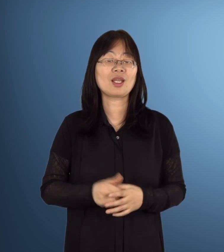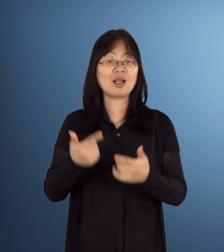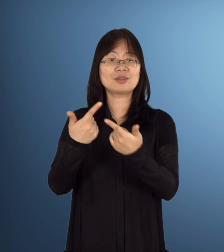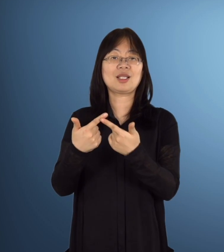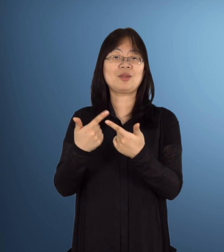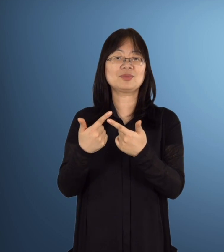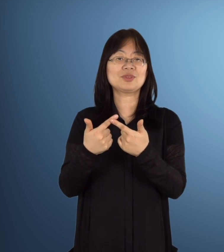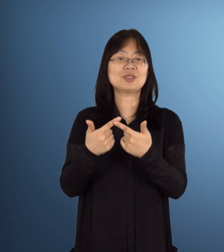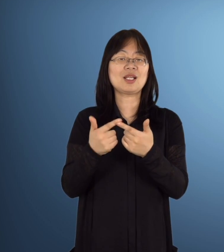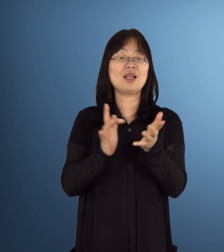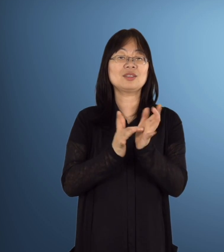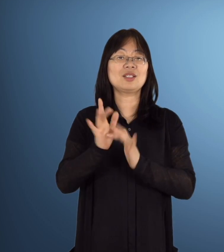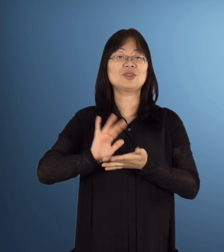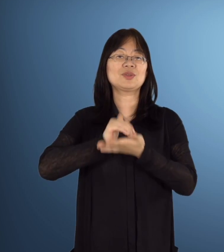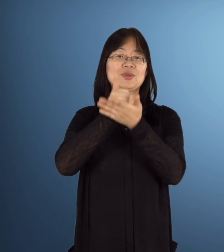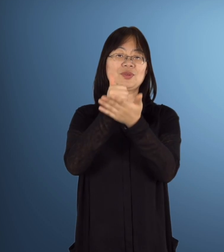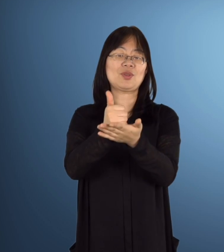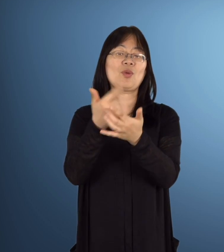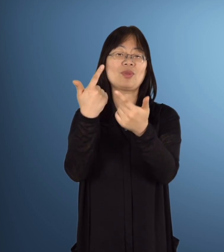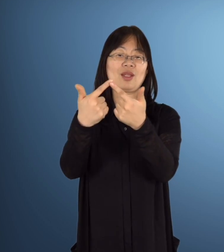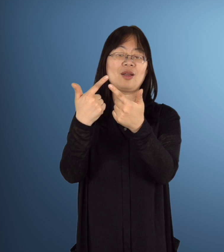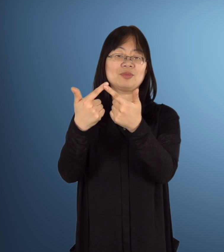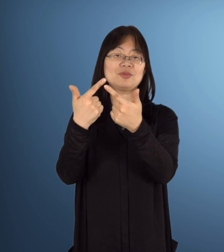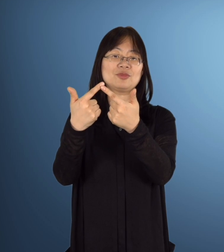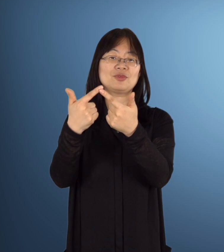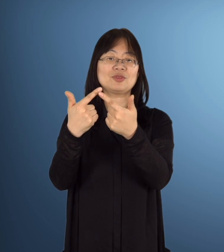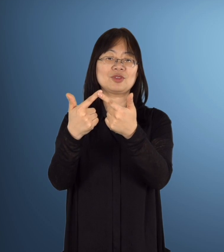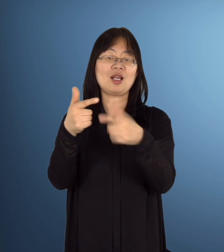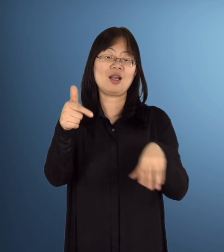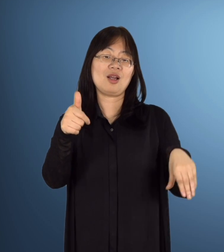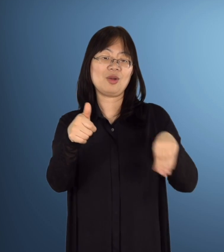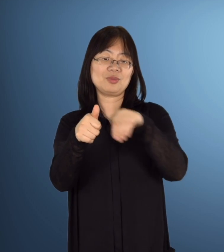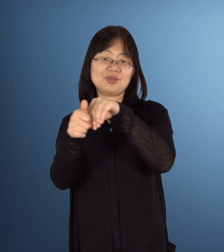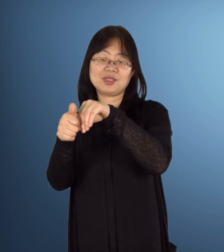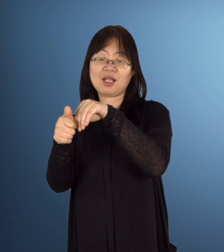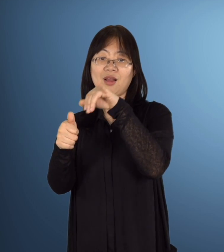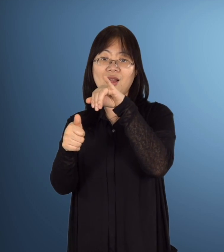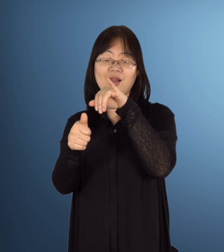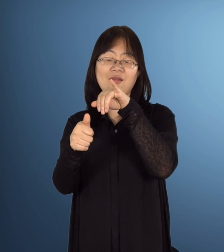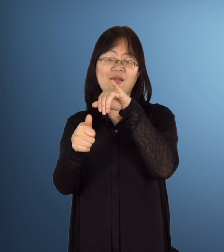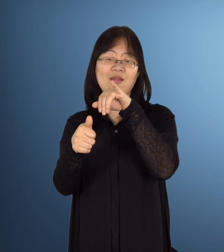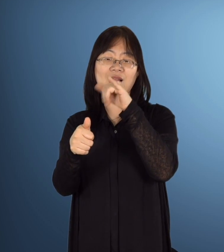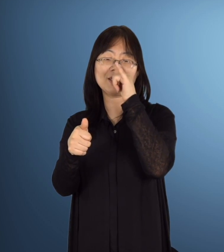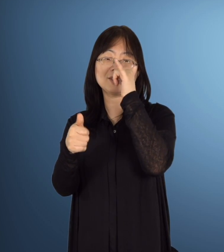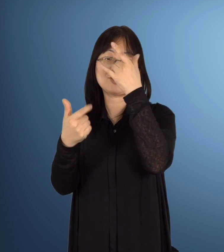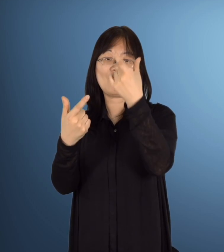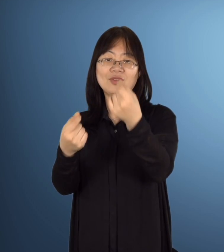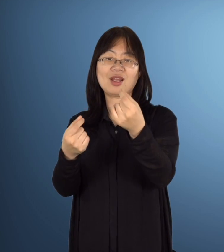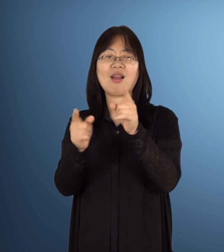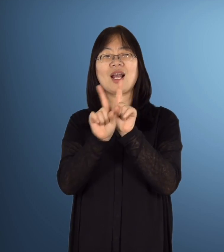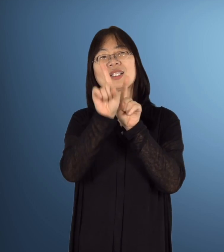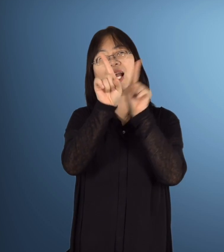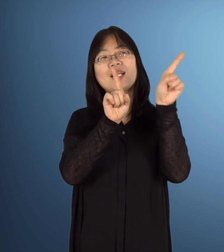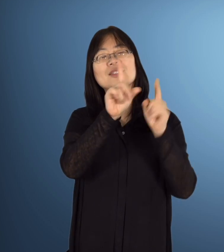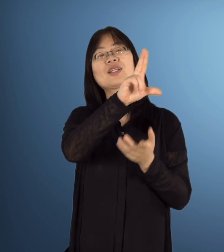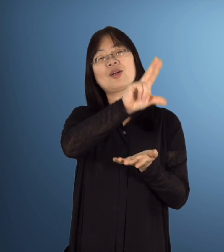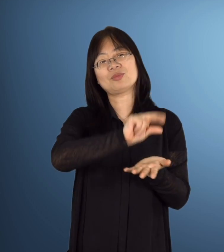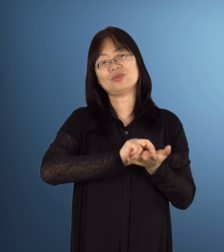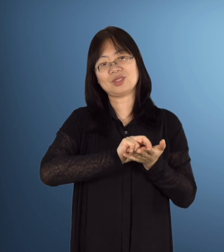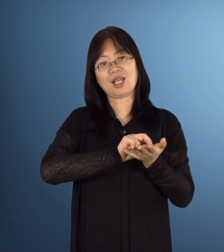나무에, 예수 그리스도라는 나무에 붙어 있는 척하는 가지가 문제라는